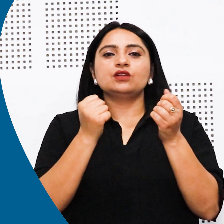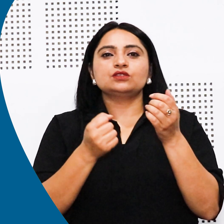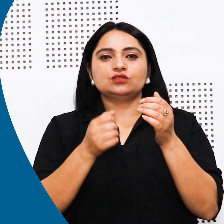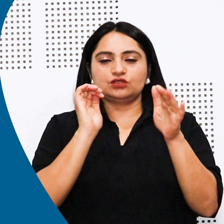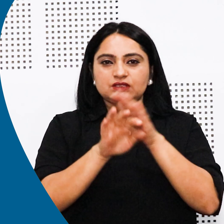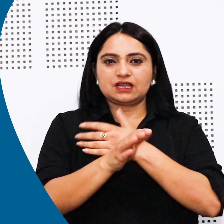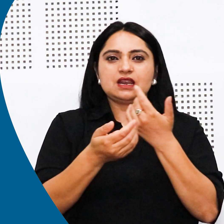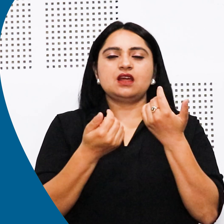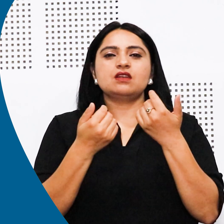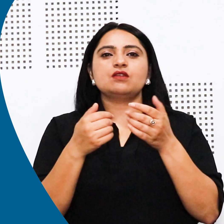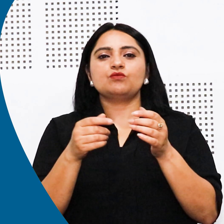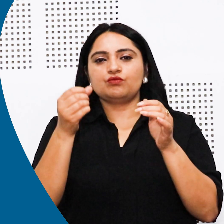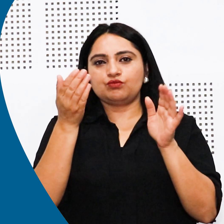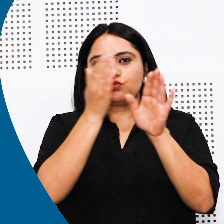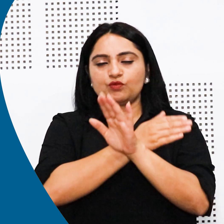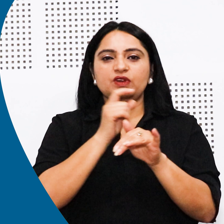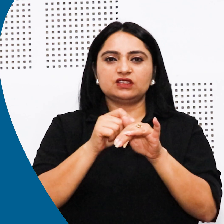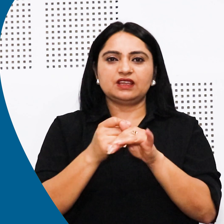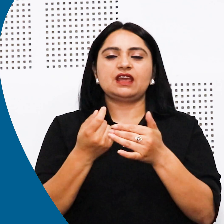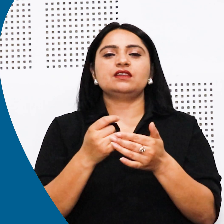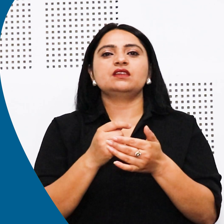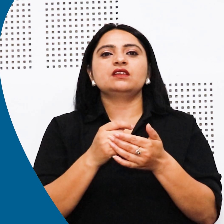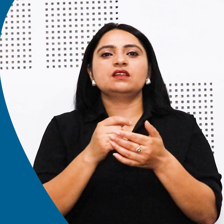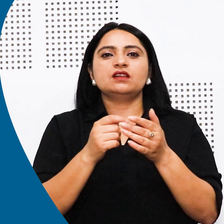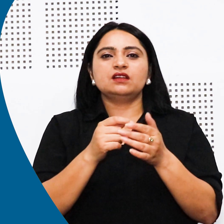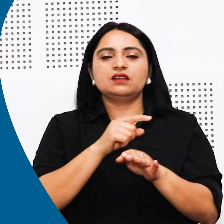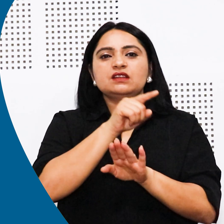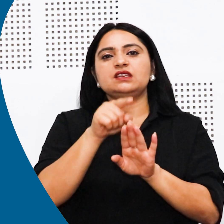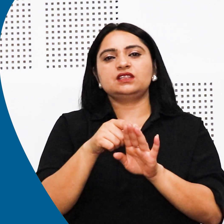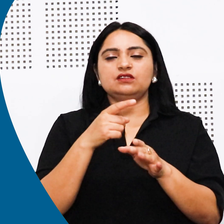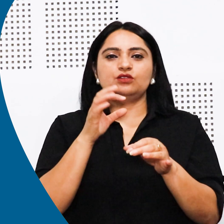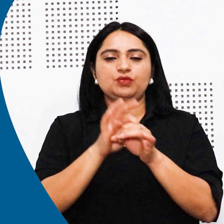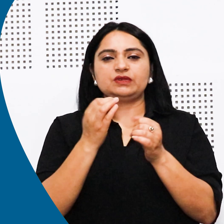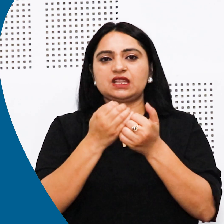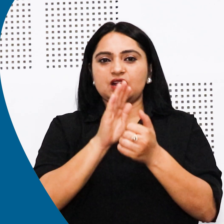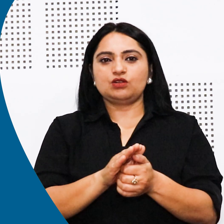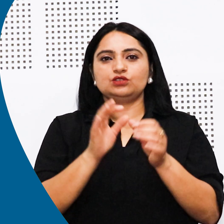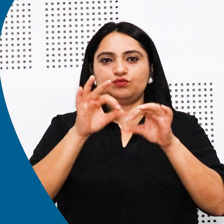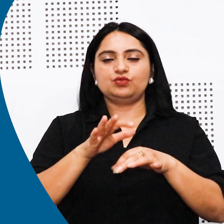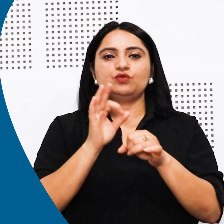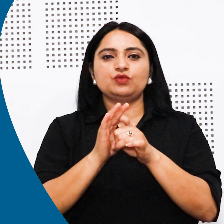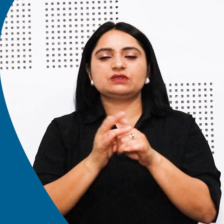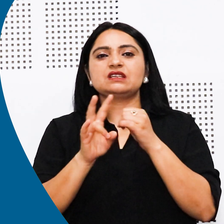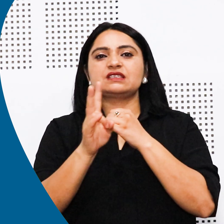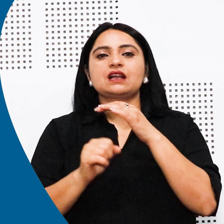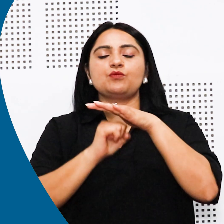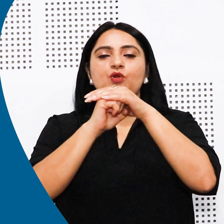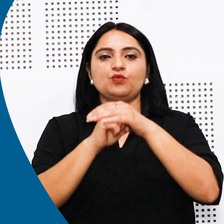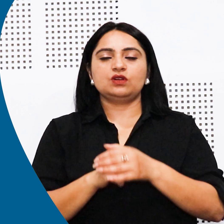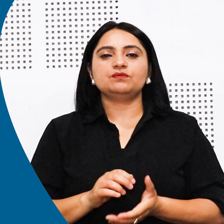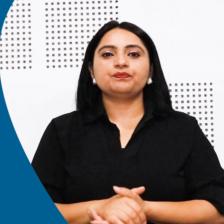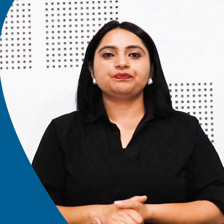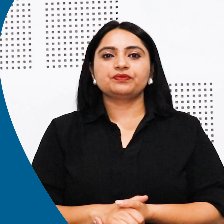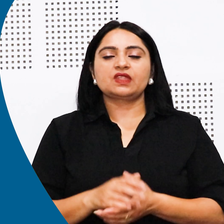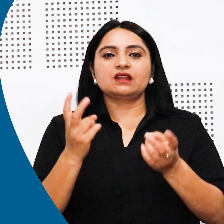मार्गदर्शन, पूर्व तयारी तथा प्रतिकारी योजना लगायत नीतिगत व्यवस्था गरिएको छ। विपद व्यवस्थापन शाखा प्रमुख प्रकाश पौडेल,